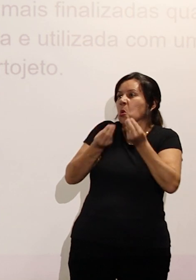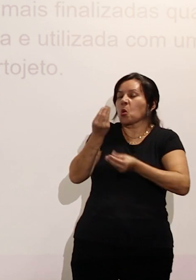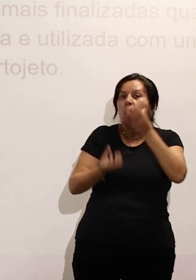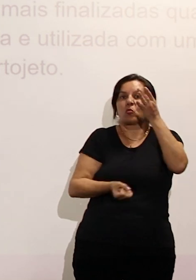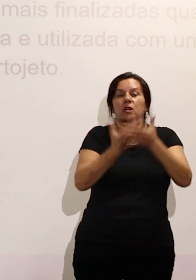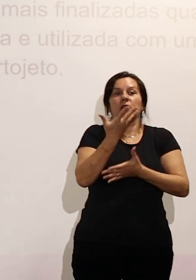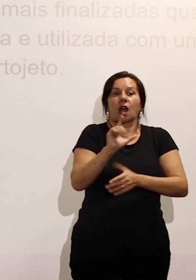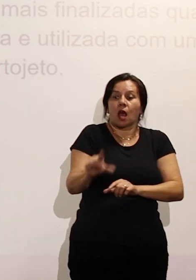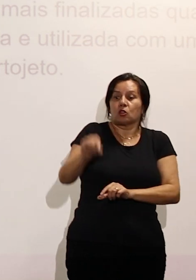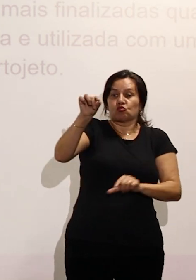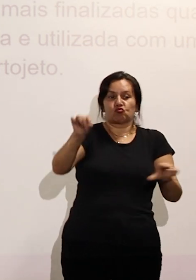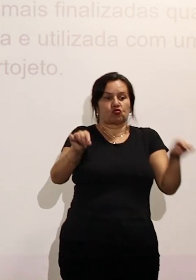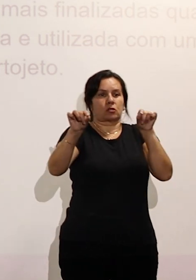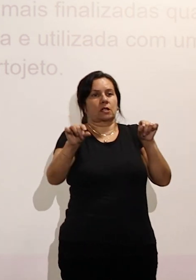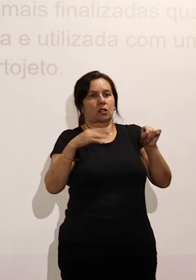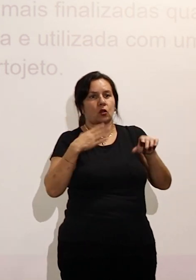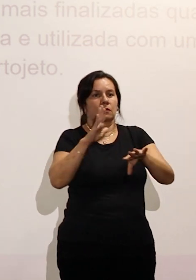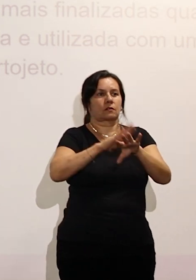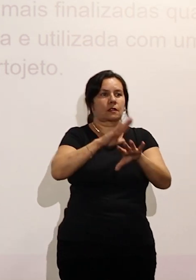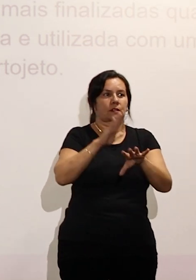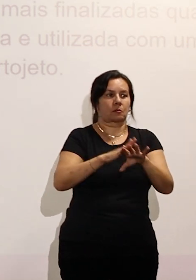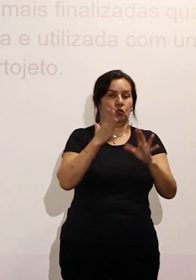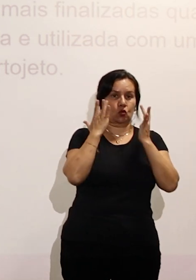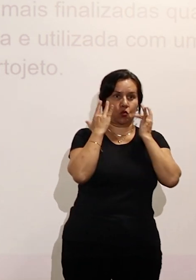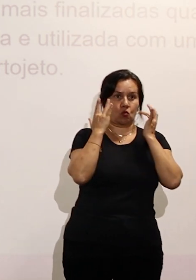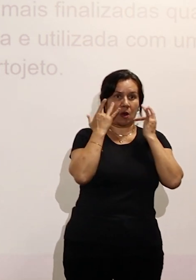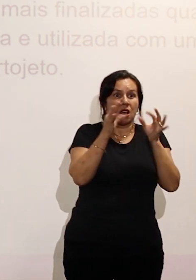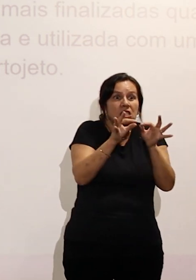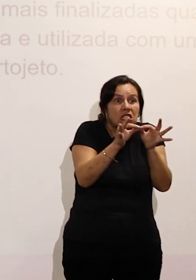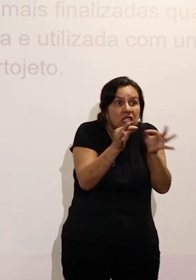precisa decidir. A gente faz o quê? A gente faz umas artes mais